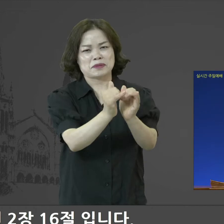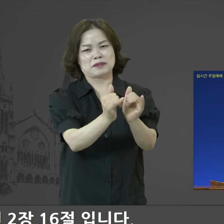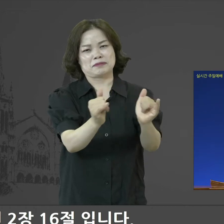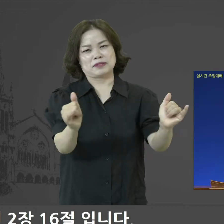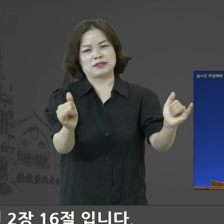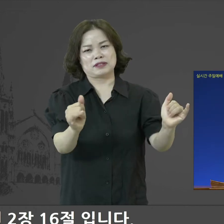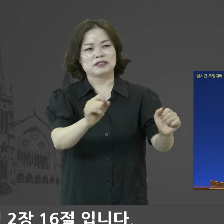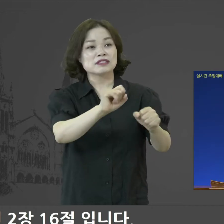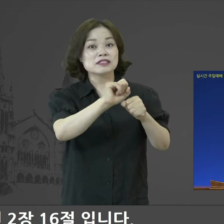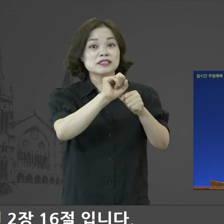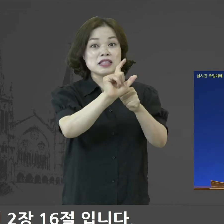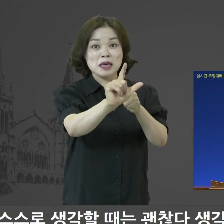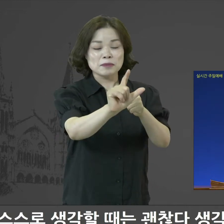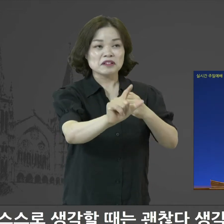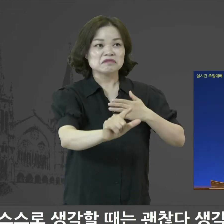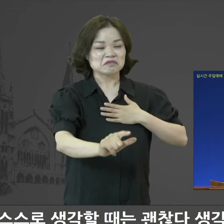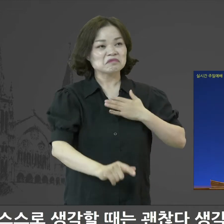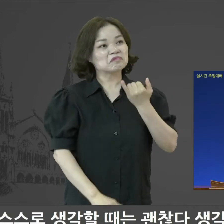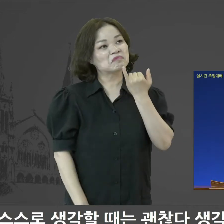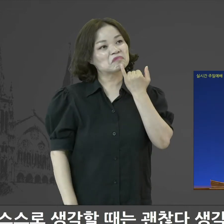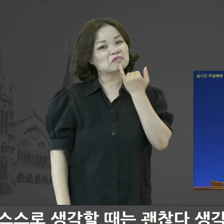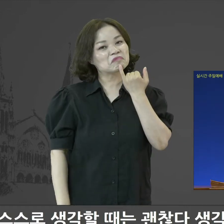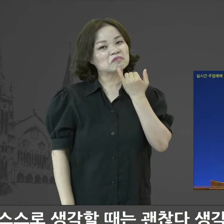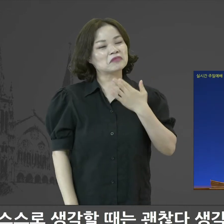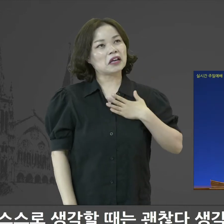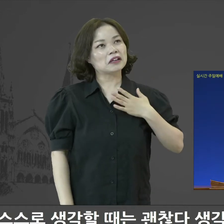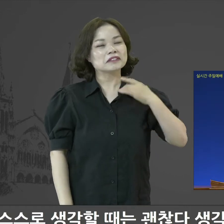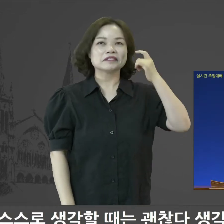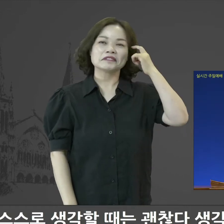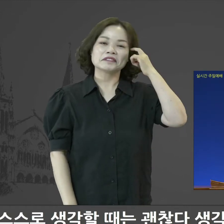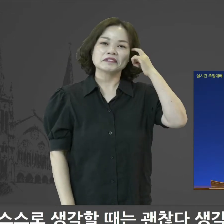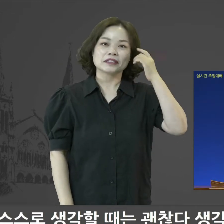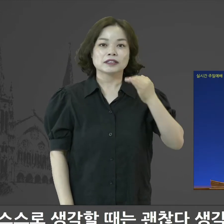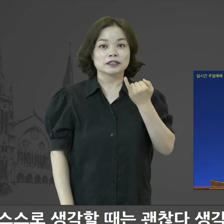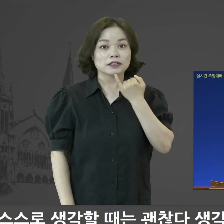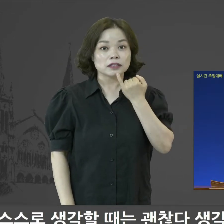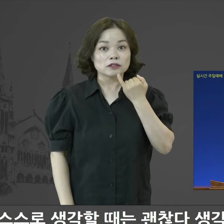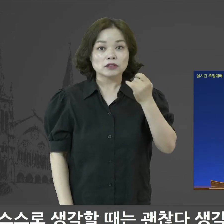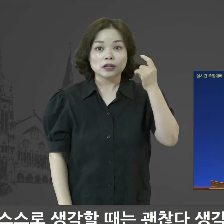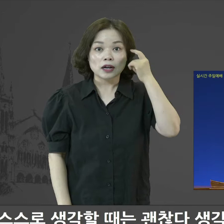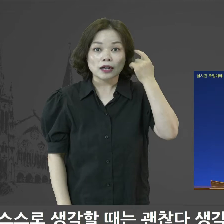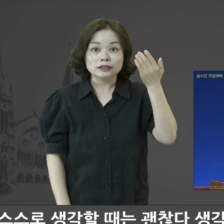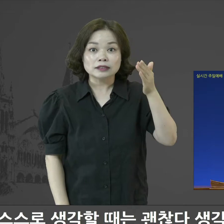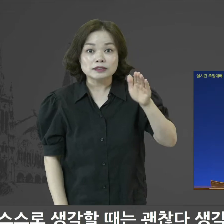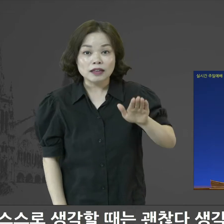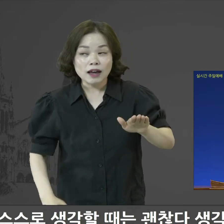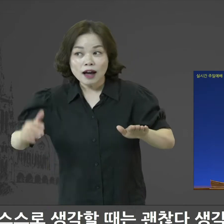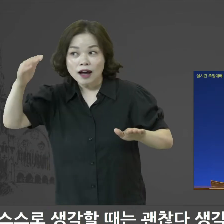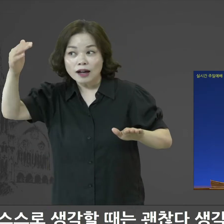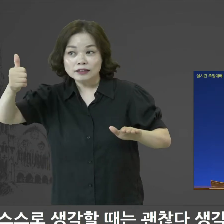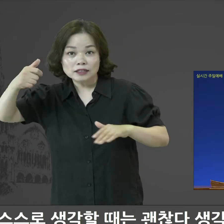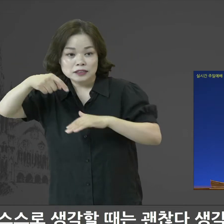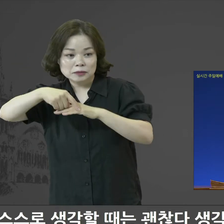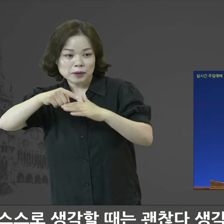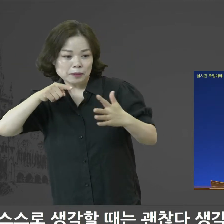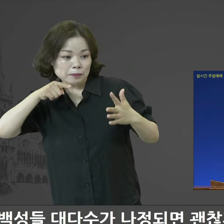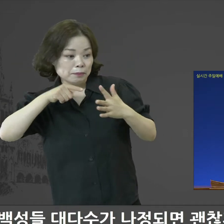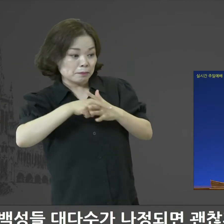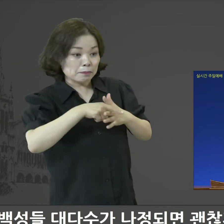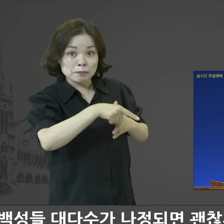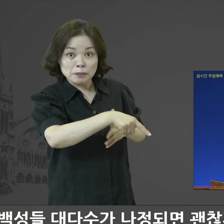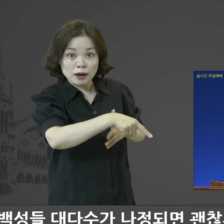백성들 대다수가 나 정도면 괜찮지라고 생각할지 모르겠는데, 하나님이 그 마음을 감찰해